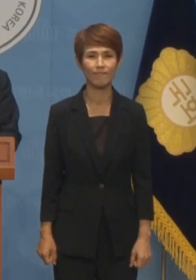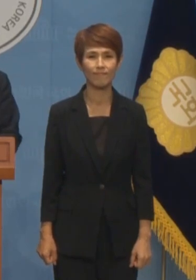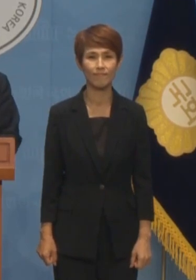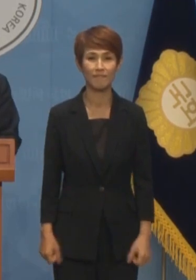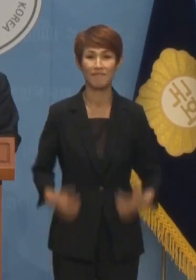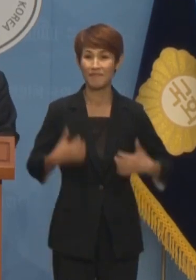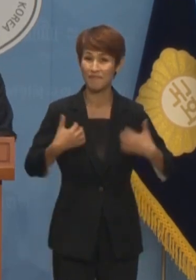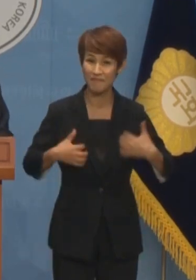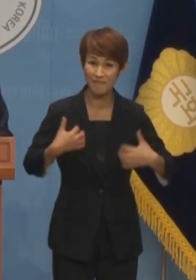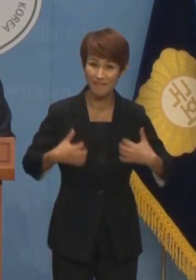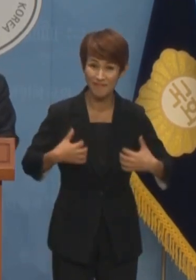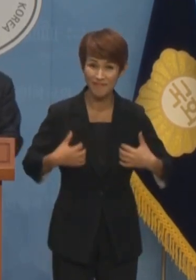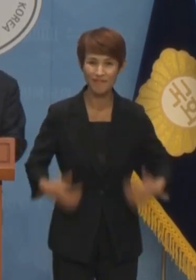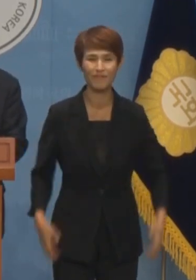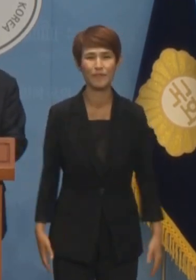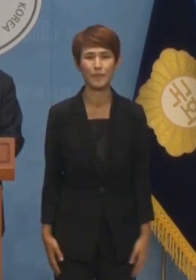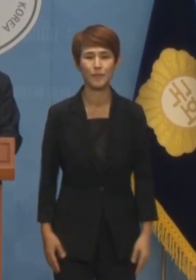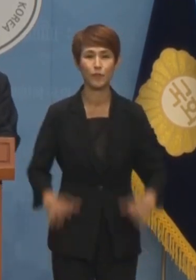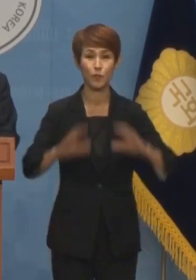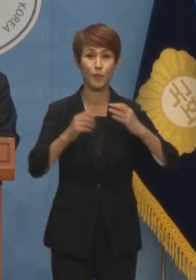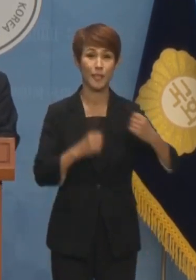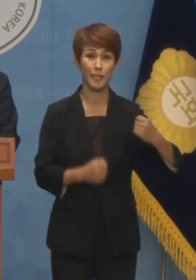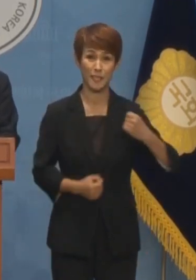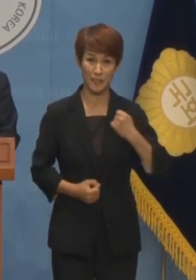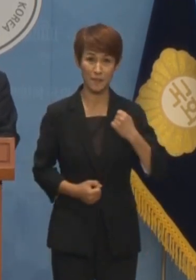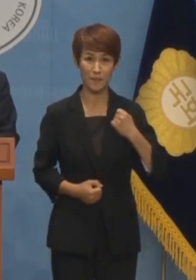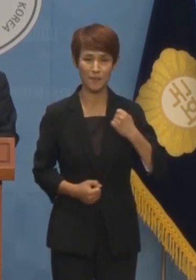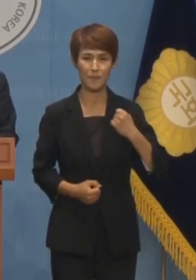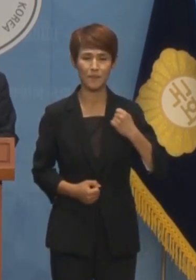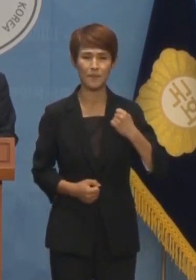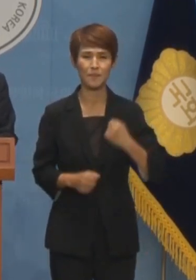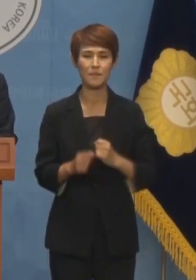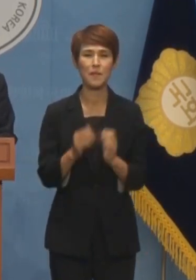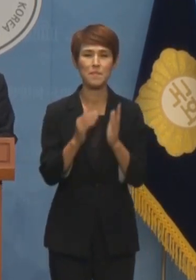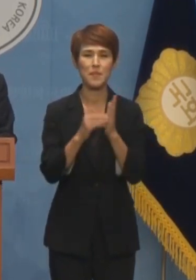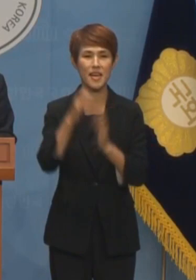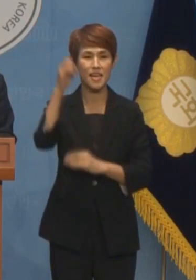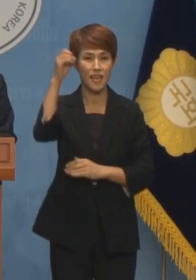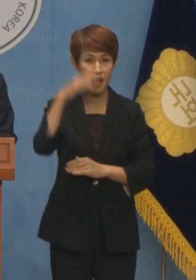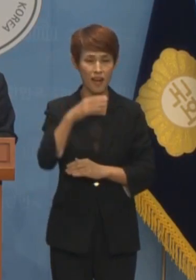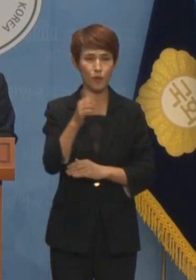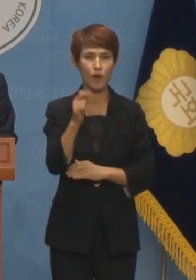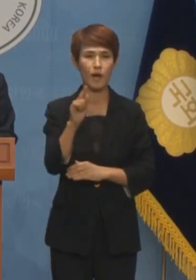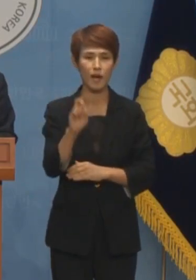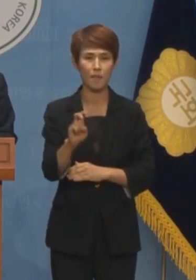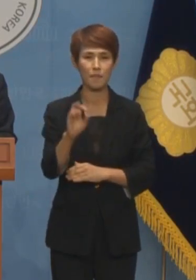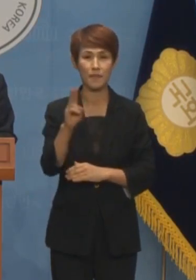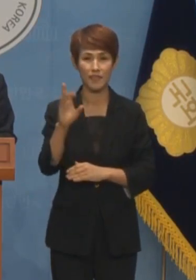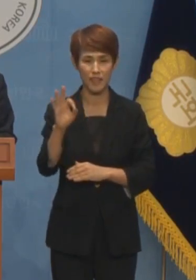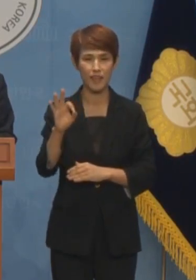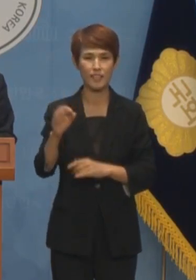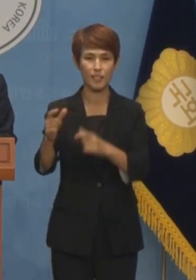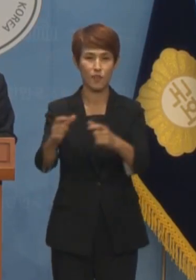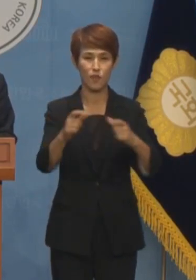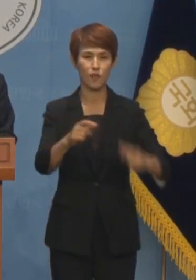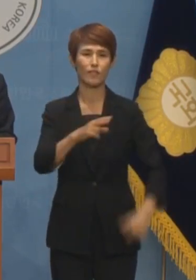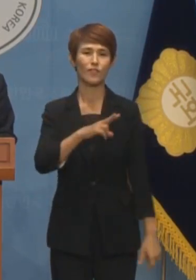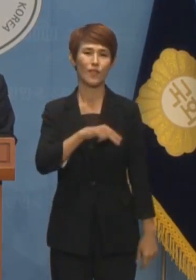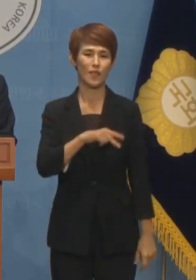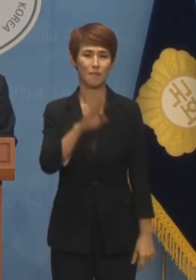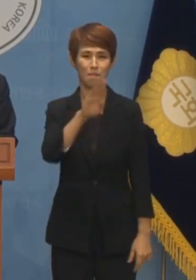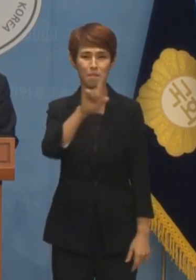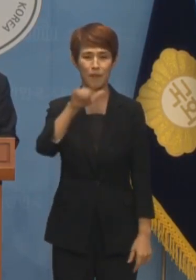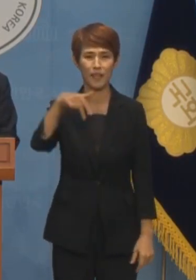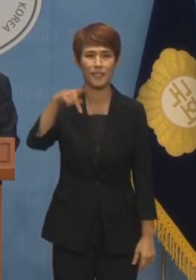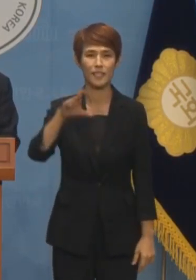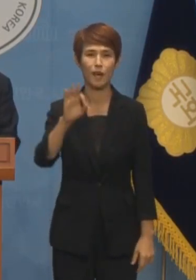네, 반갑습니다. 국민의힘 밀양, 의령, 함안, 창녕 지역구를 둔 박상웅